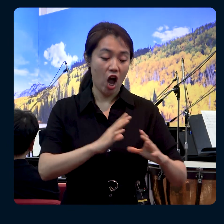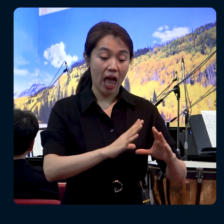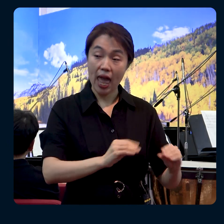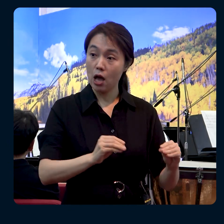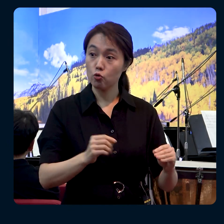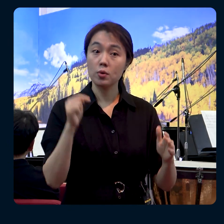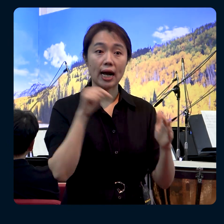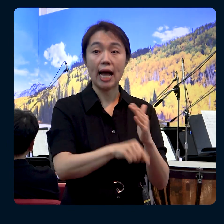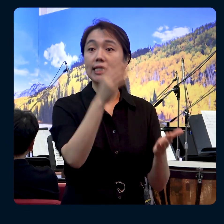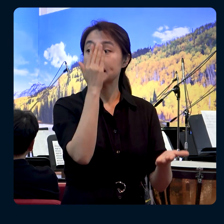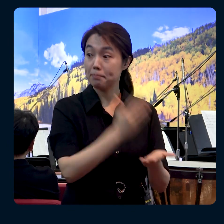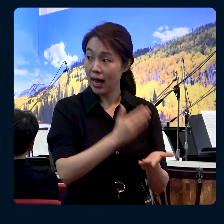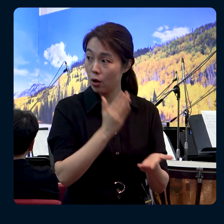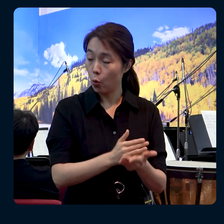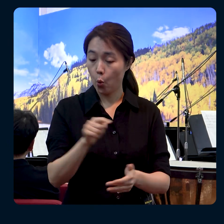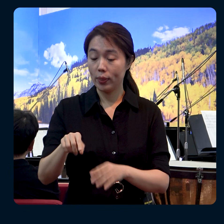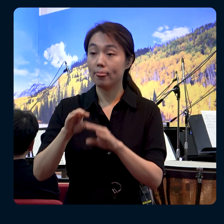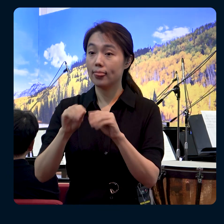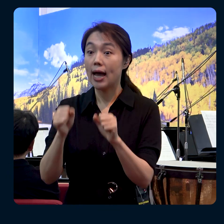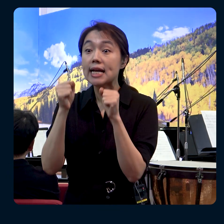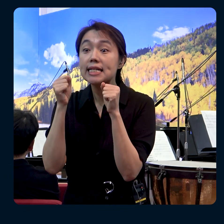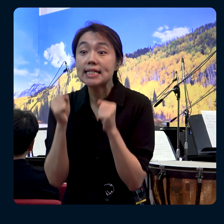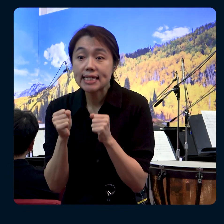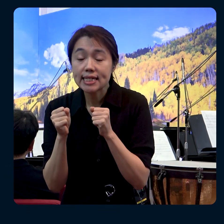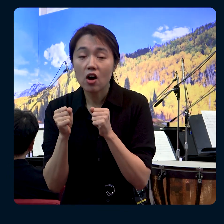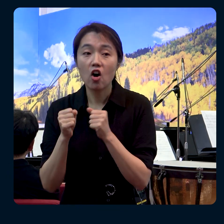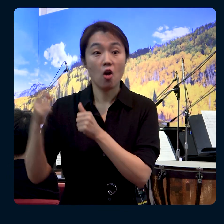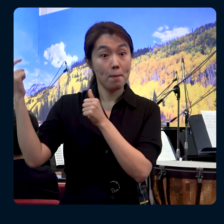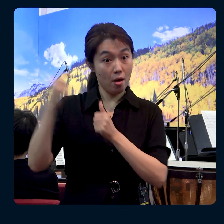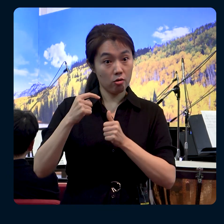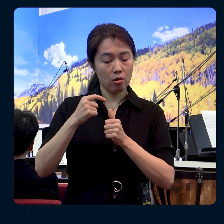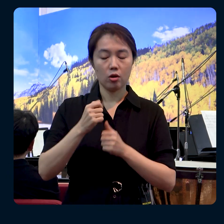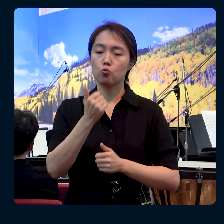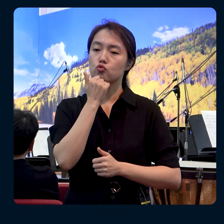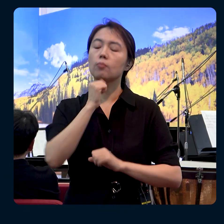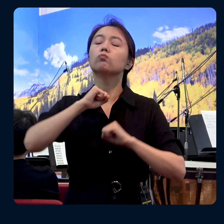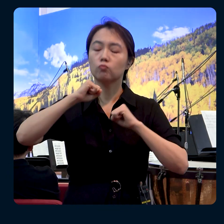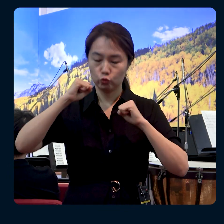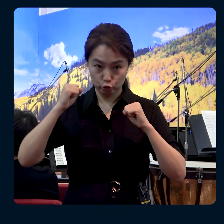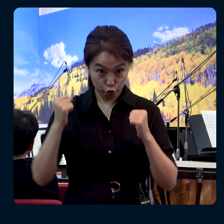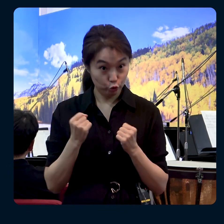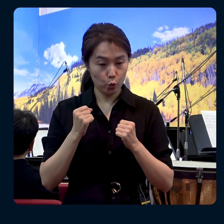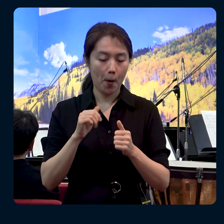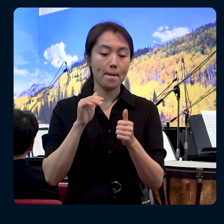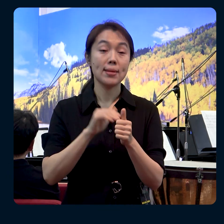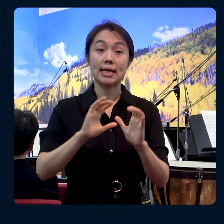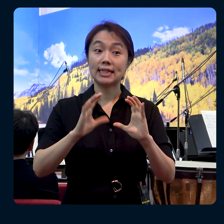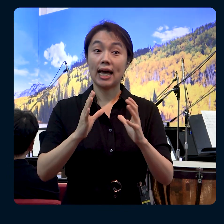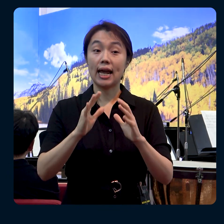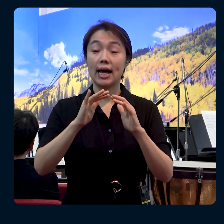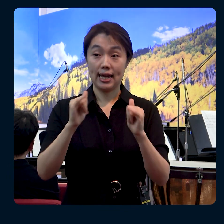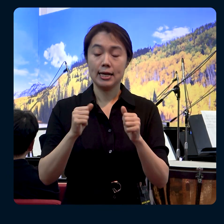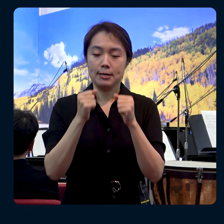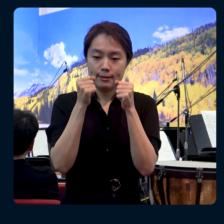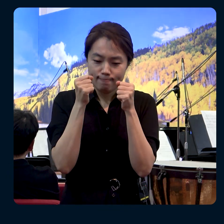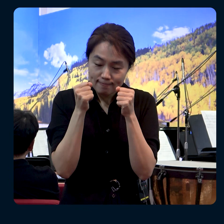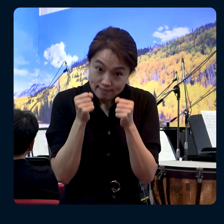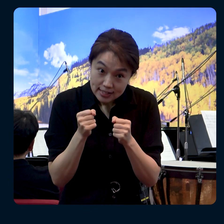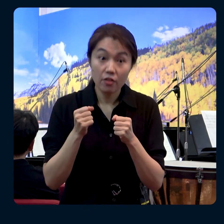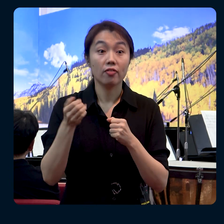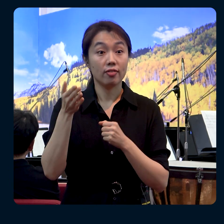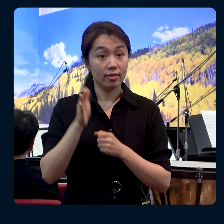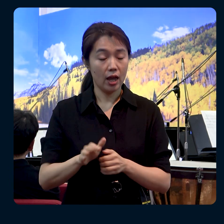말고 그 땅에 머물라라고 하셔서 순종하고 이삭이 블레셋 땅에 정착을 했는데, 블레셋